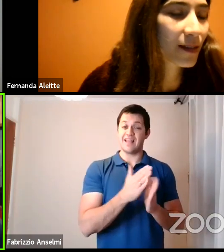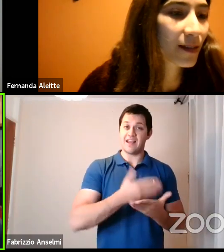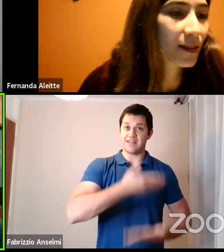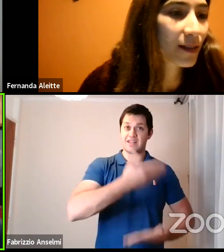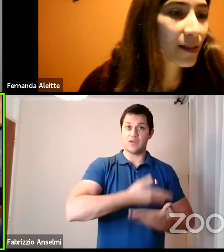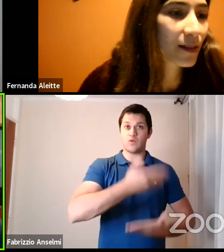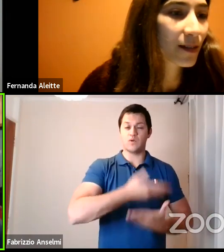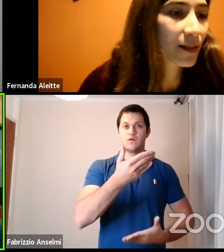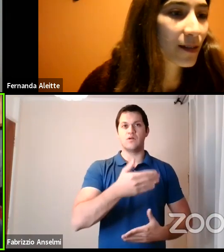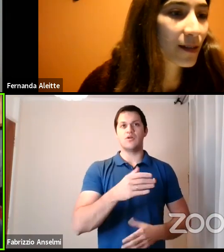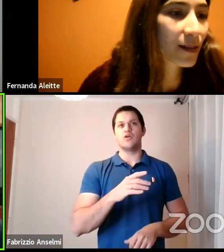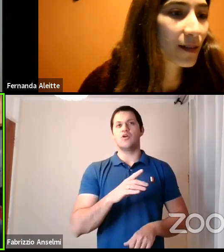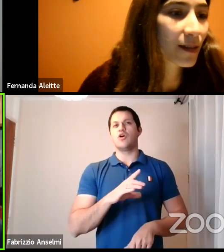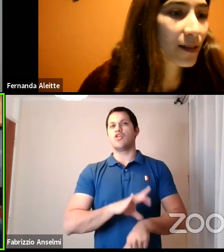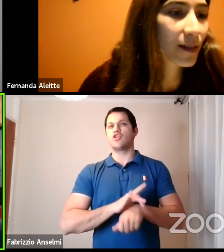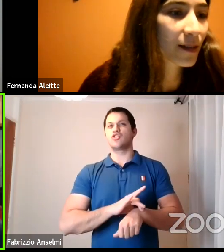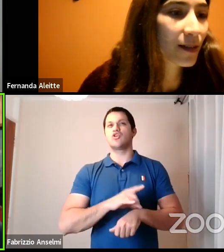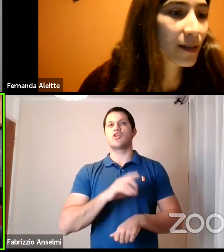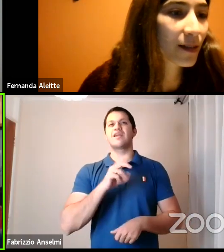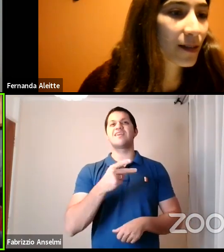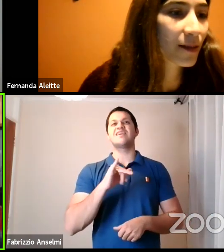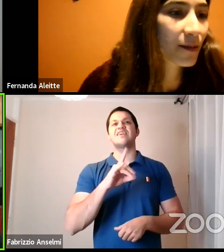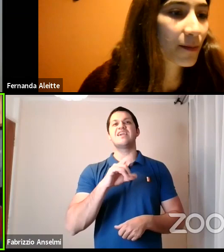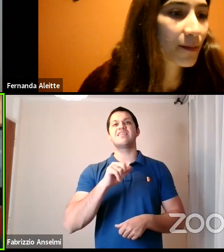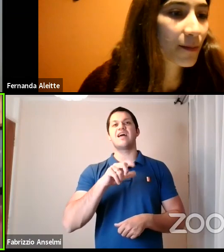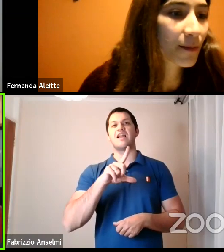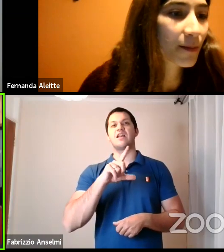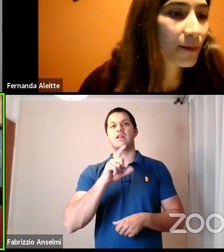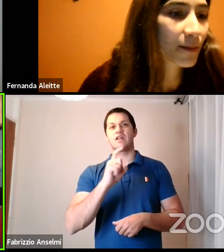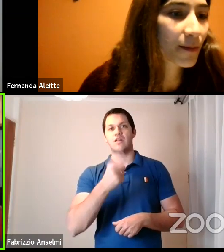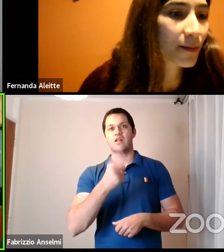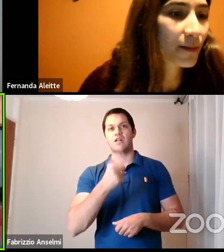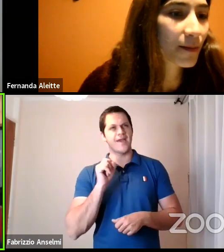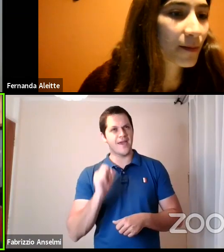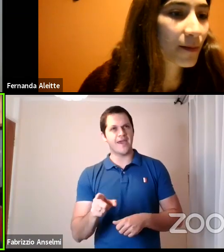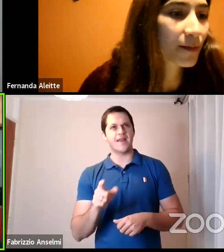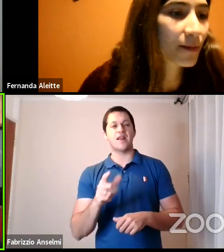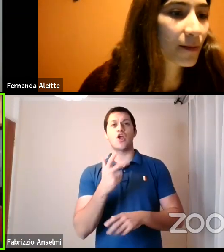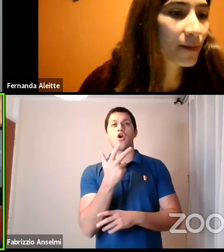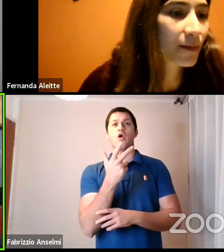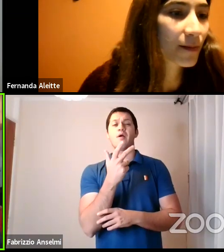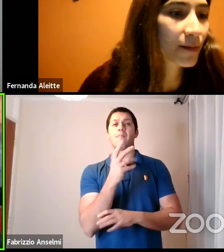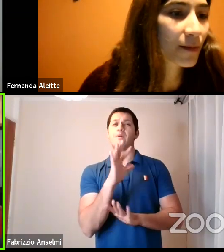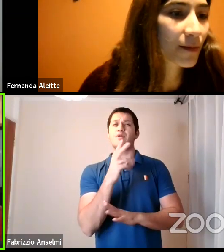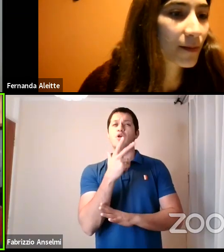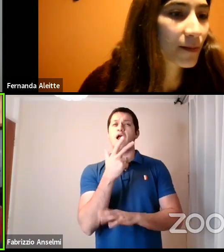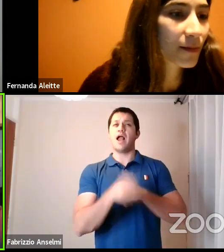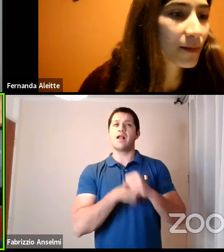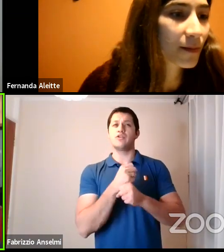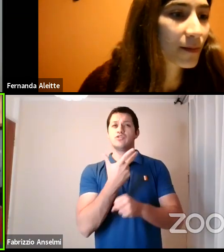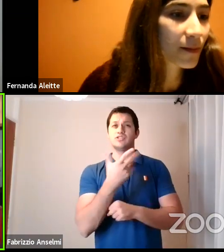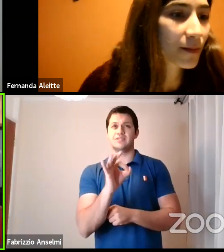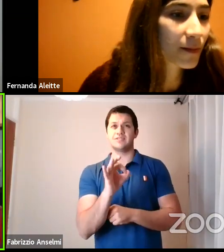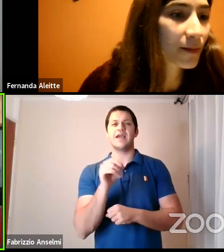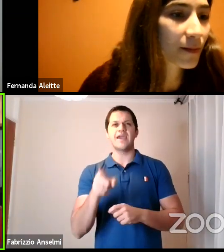la revista El Colegio, como la década del 80, que él hizo toda la historia de la kinesiología del siglo XX, ¿ya? De